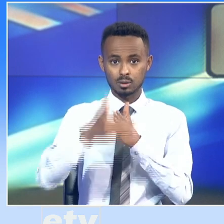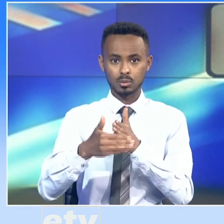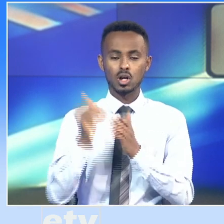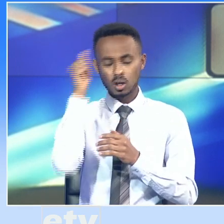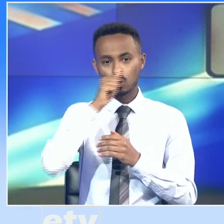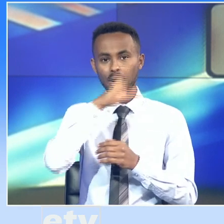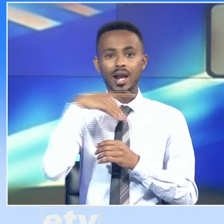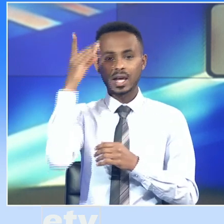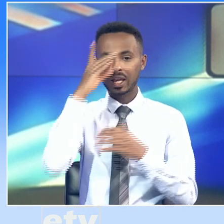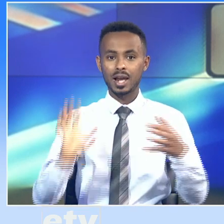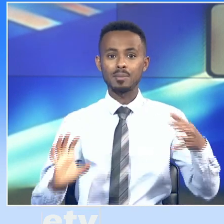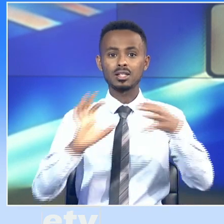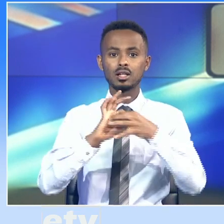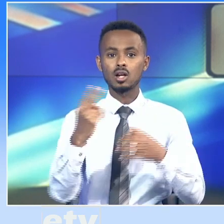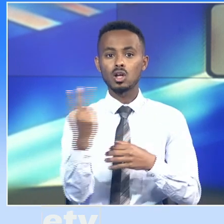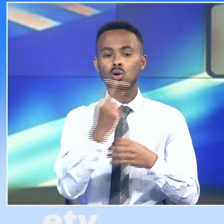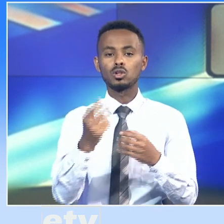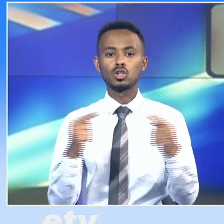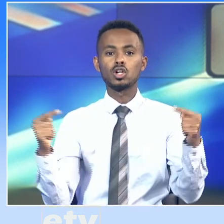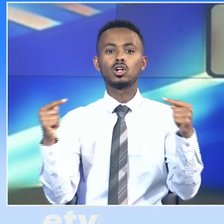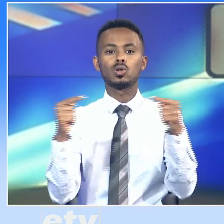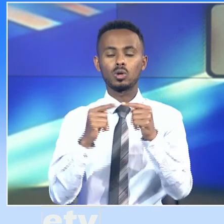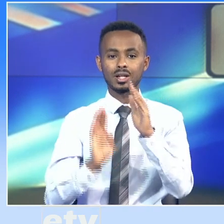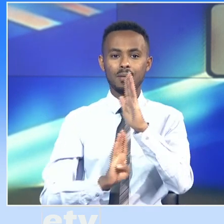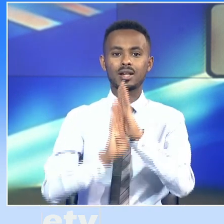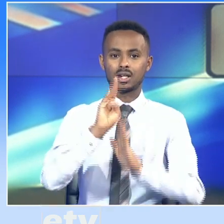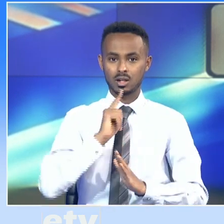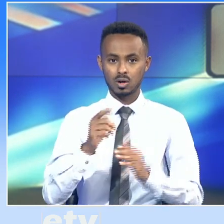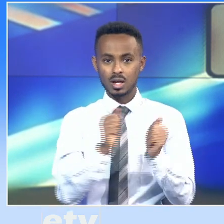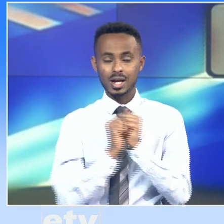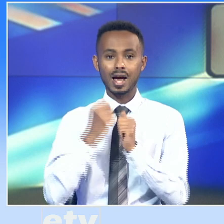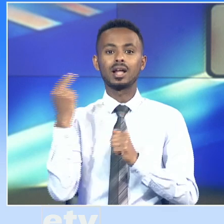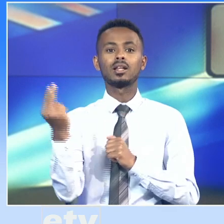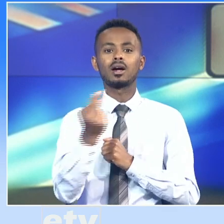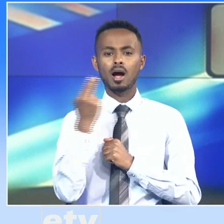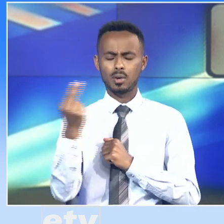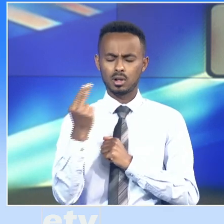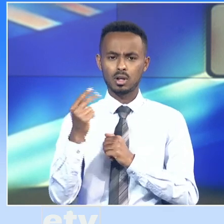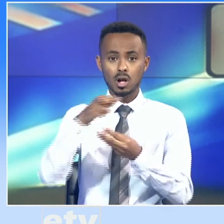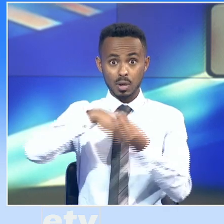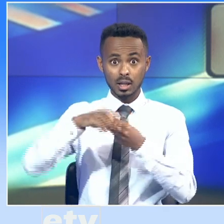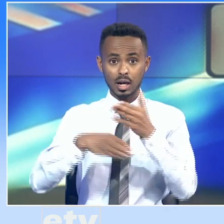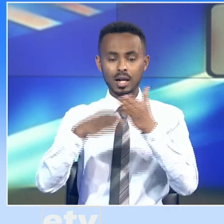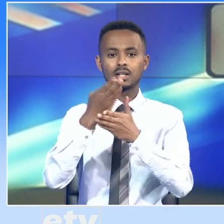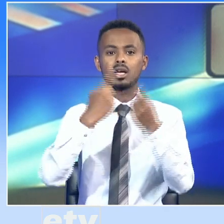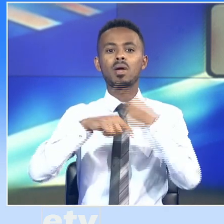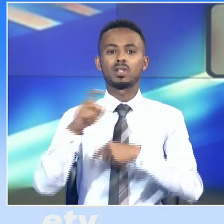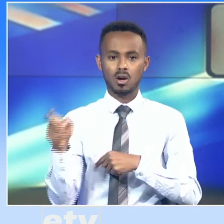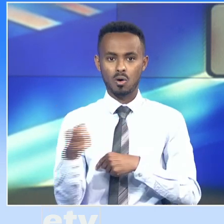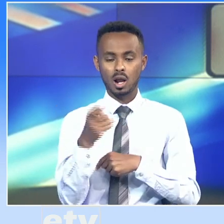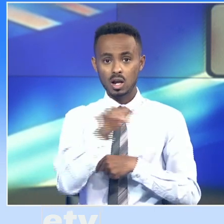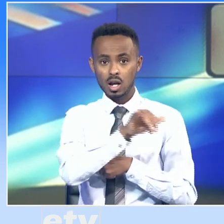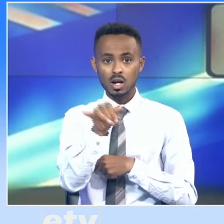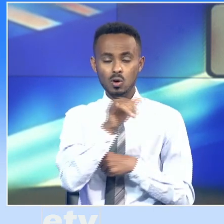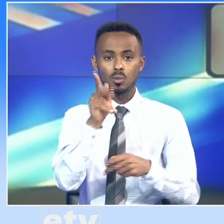ኢትዮጵያንና ኬንያን የሚያስተሳስር የሁለትዮሽ ግንኙነትን የሚያሳድግ ነው። የጋራ ተጠቃሚነትንም በቀጠና ደረጃ የሚያመጣ ይሆናል።